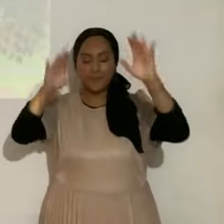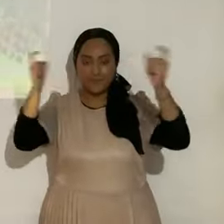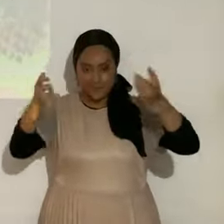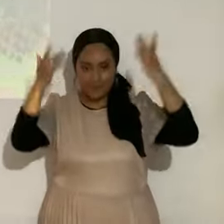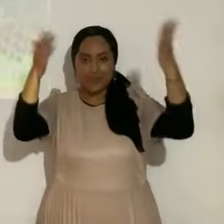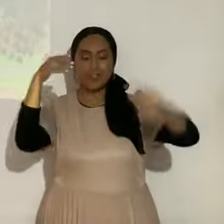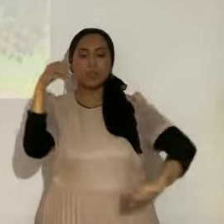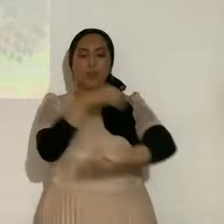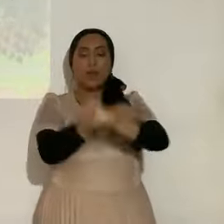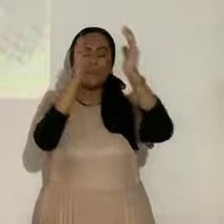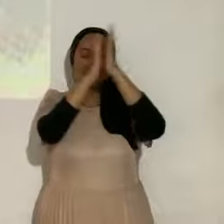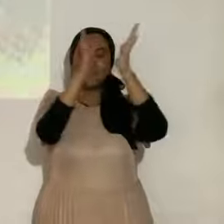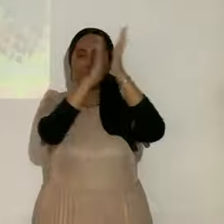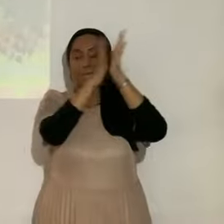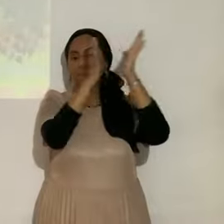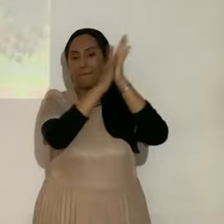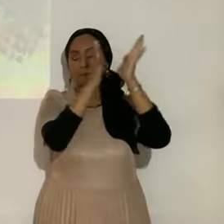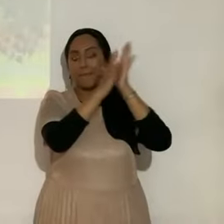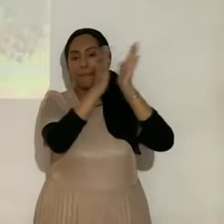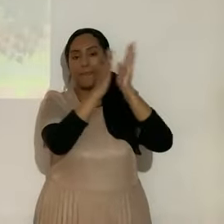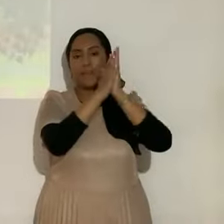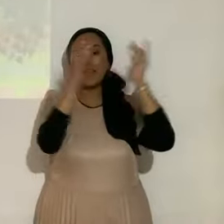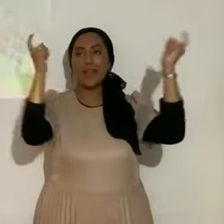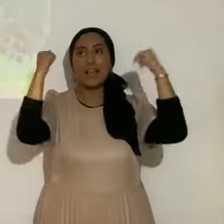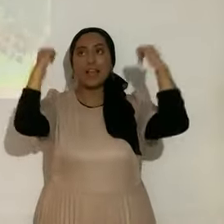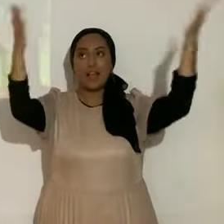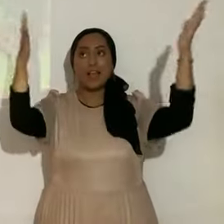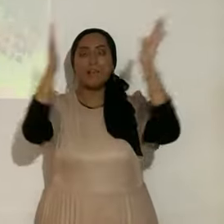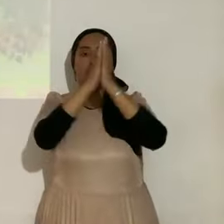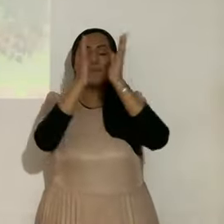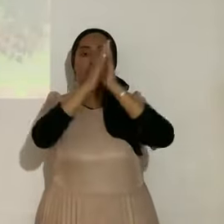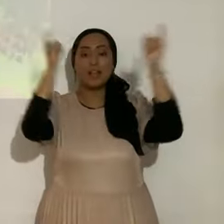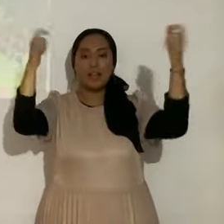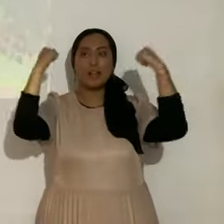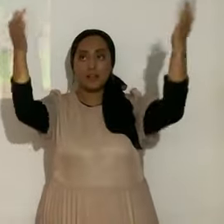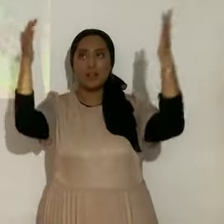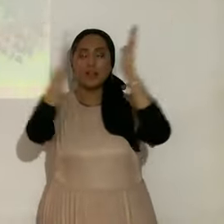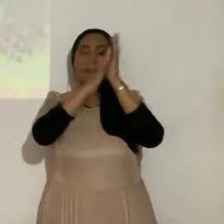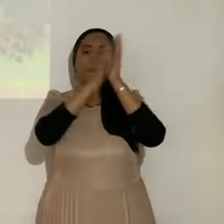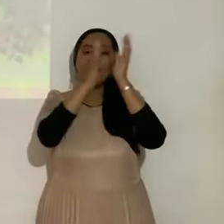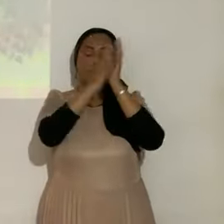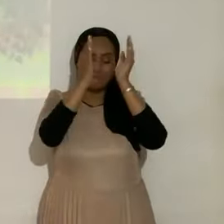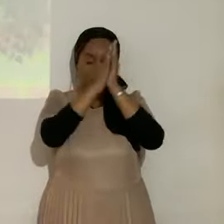exáltale con fuerza, aleluya, aleluya,